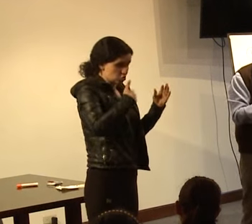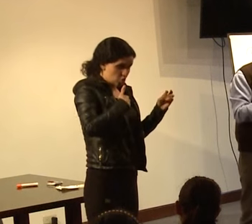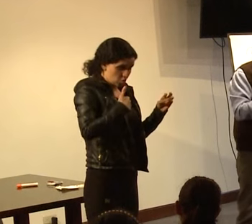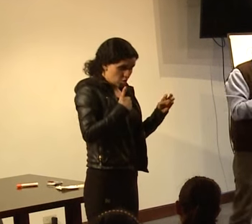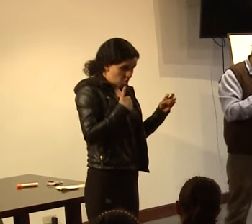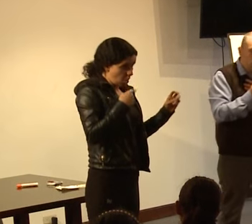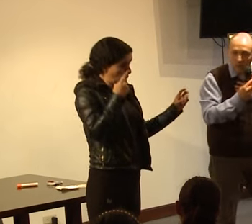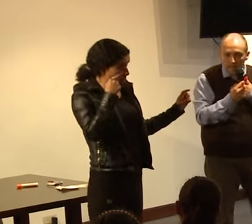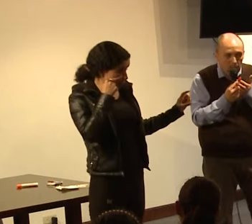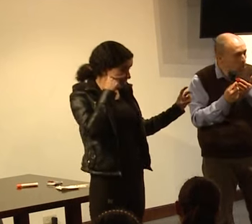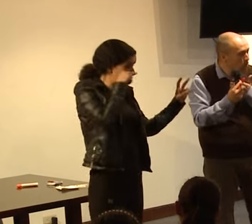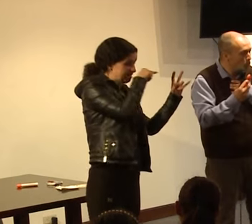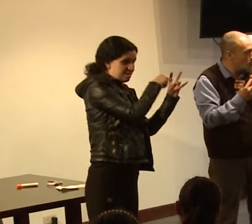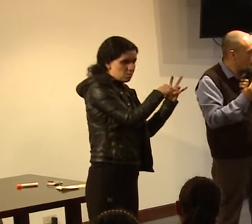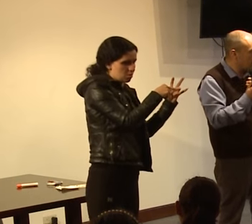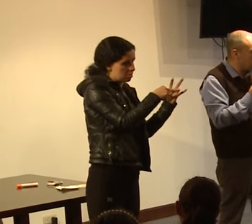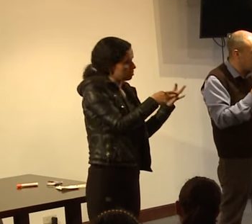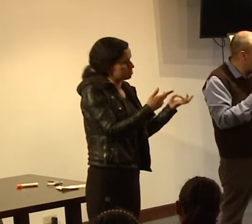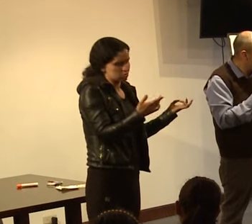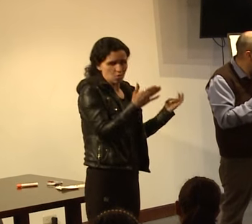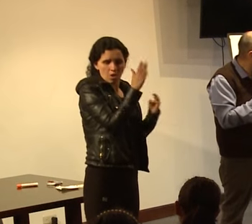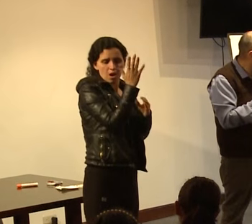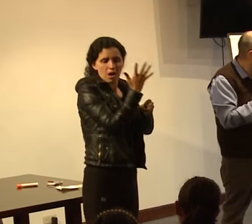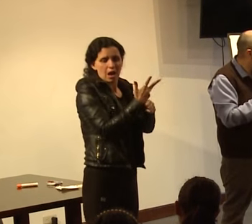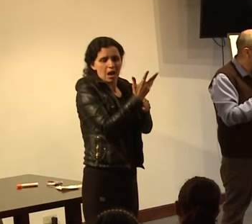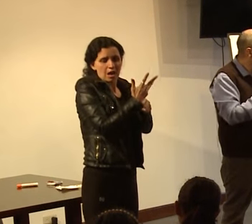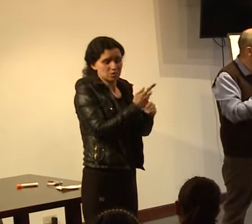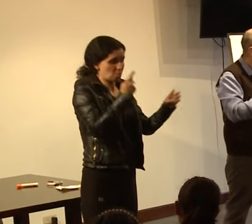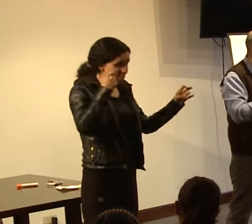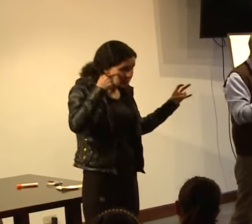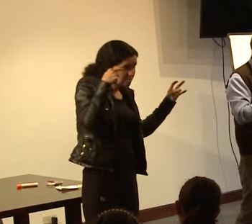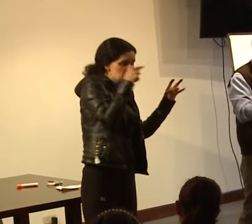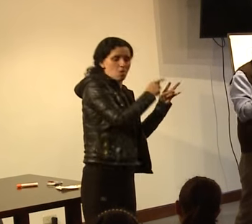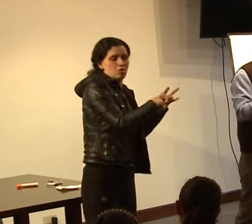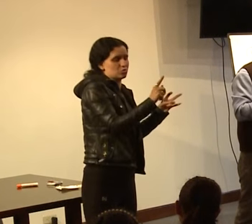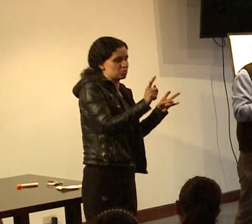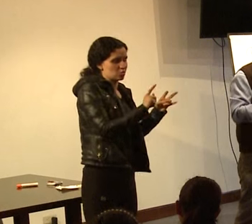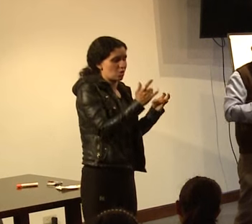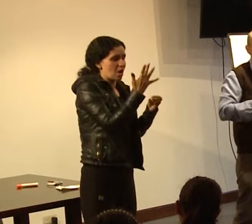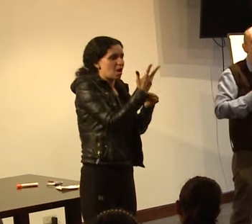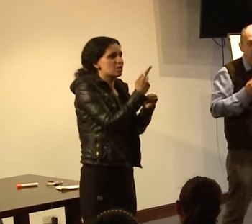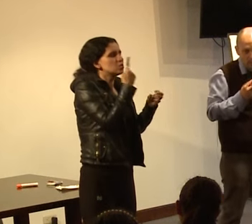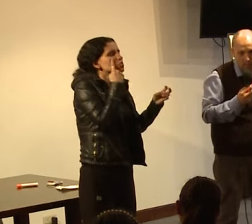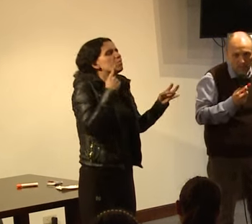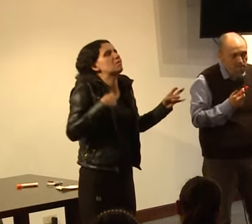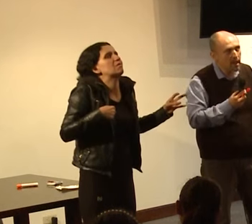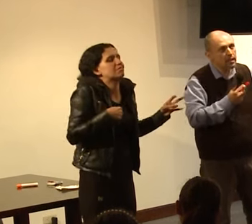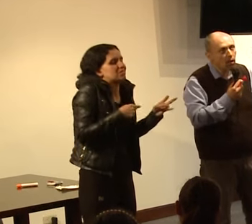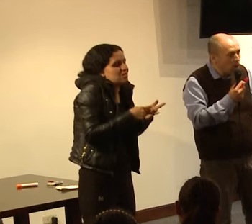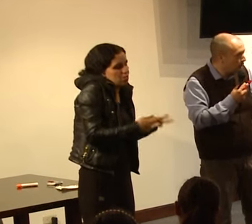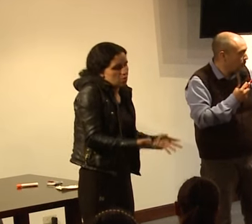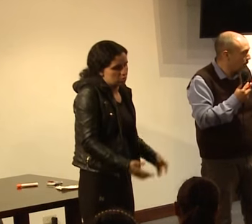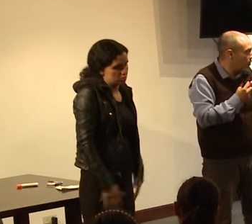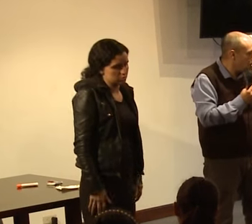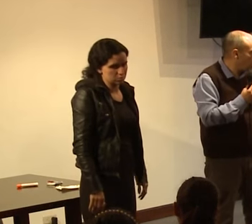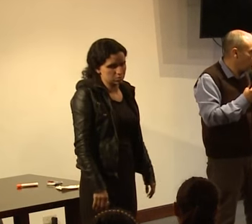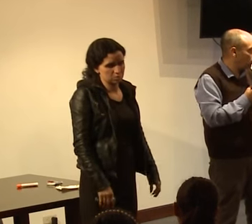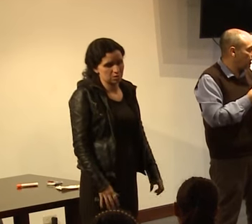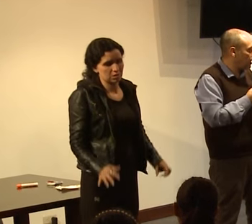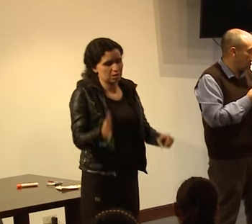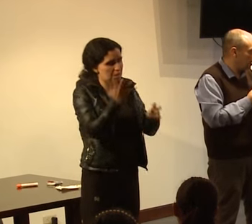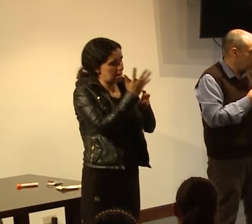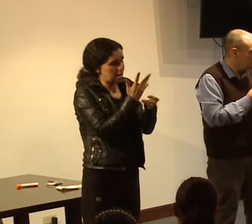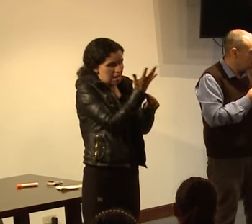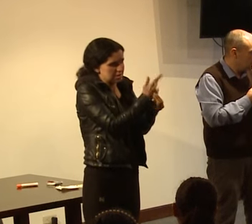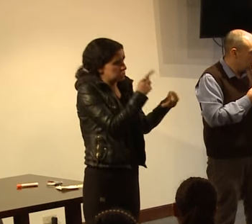arte no es sinónimo de objetividad, eso no existe en el arte. Uno no le puede decir que en arte sea objetivo, no hay nada más subjetivo, más ególatra y más egoísta que una